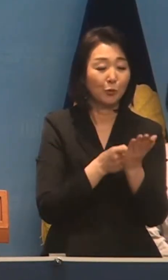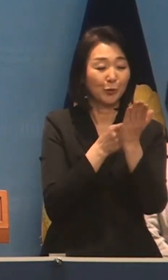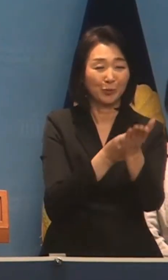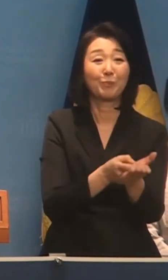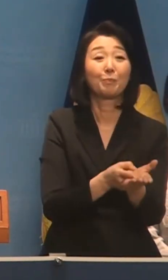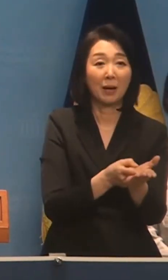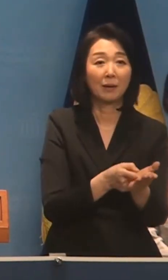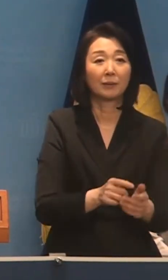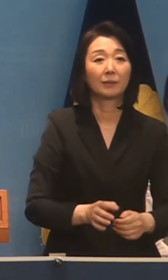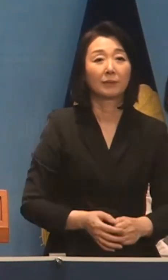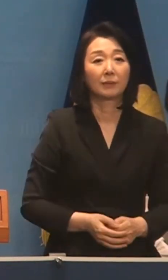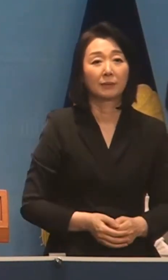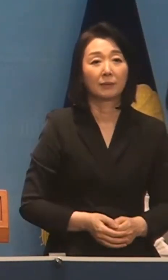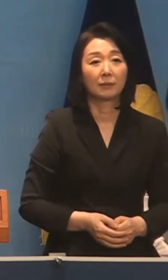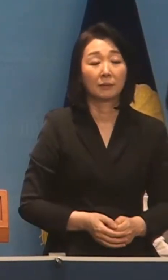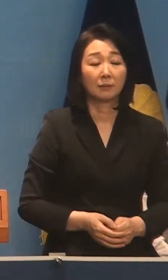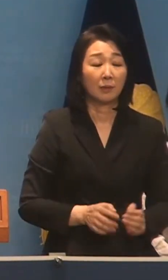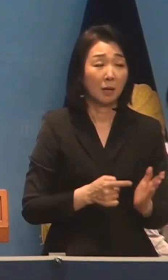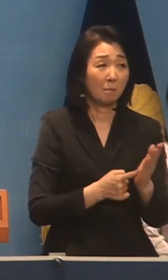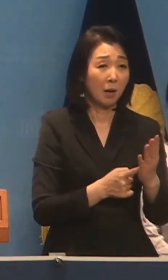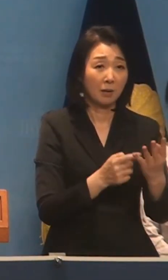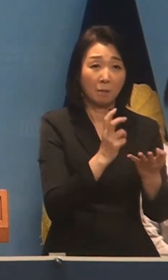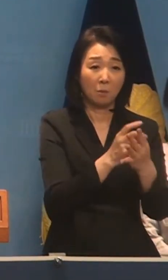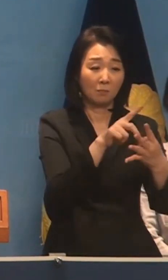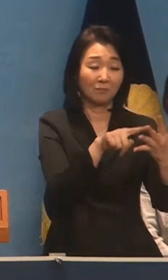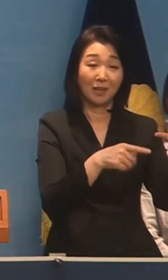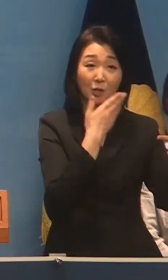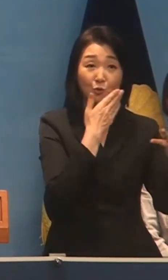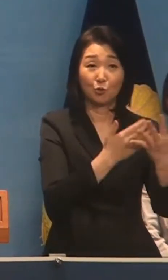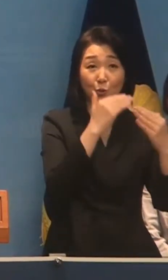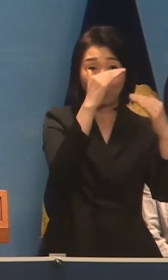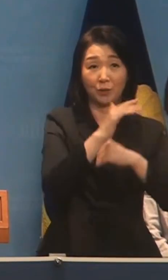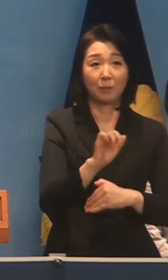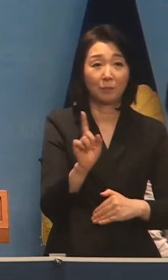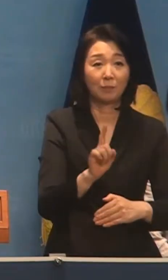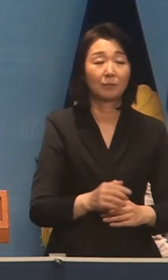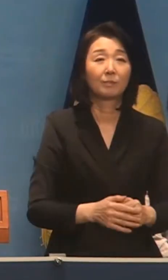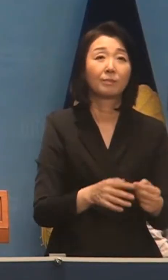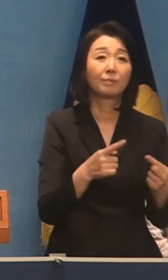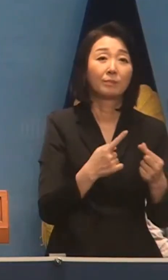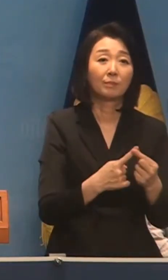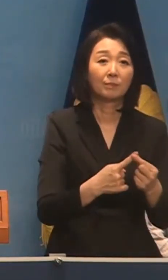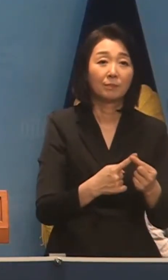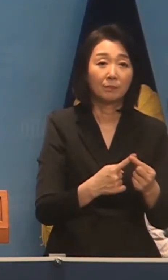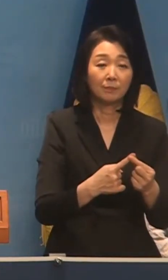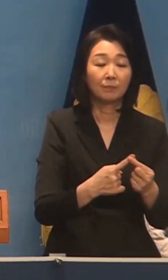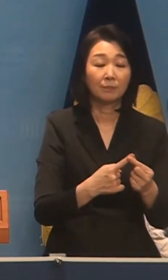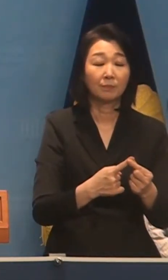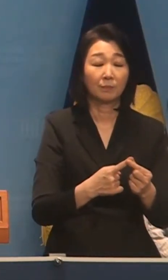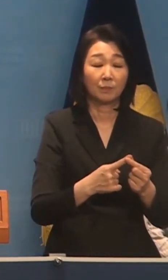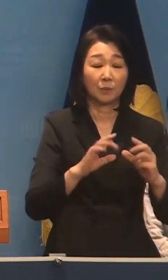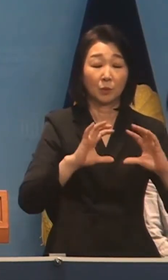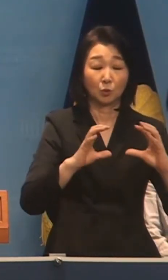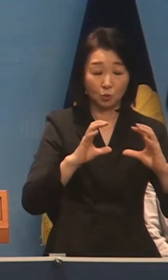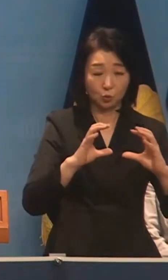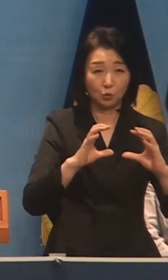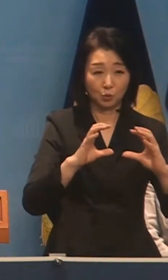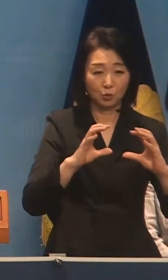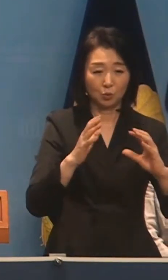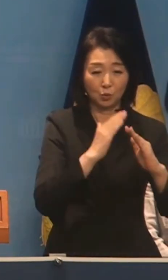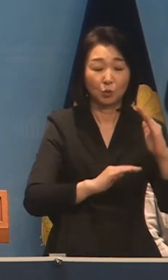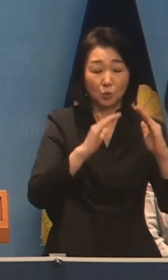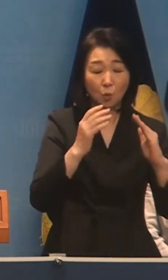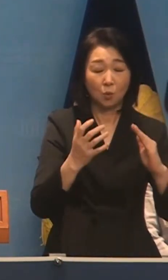발의했습니다. 발의한 4개의 법안에 대한 주요 내용은 다음과 같습니다. 첫째, 국공립학교 교원 및